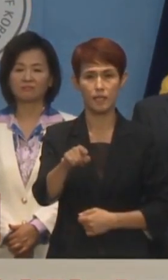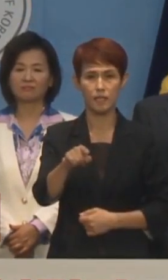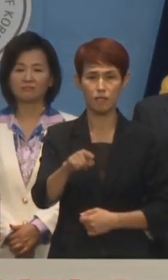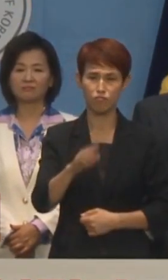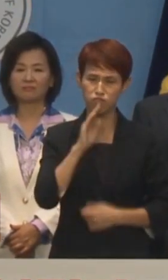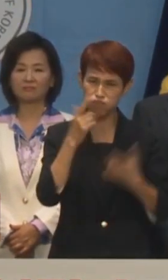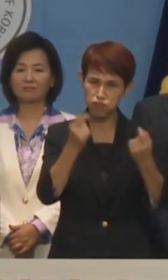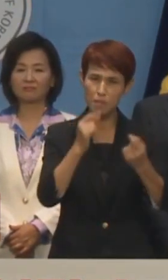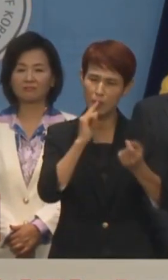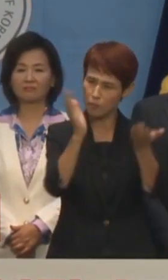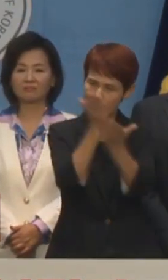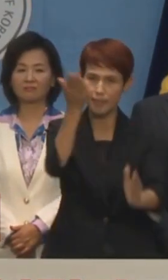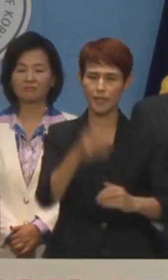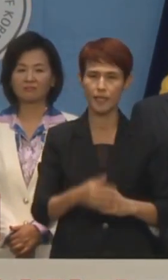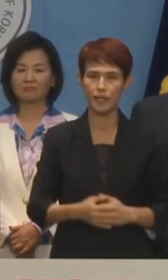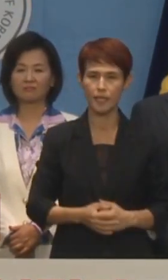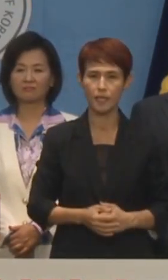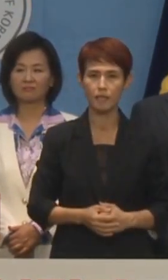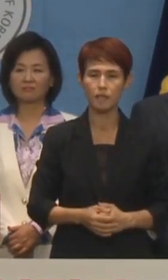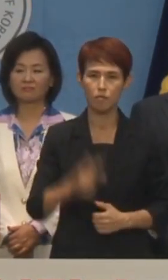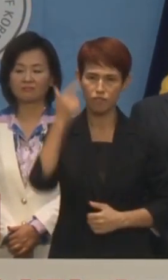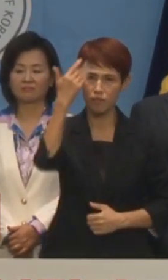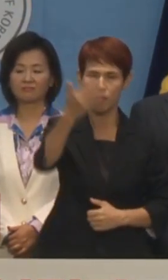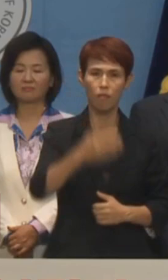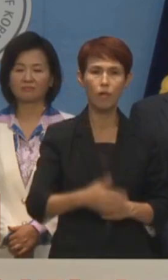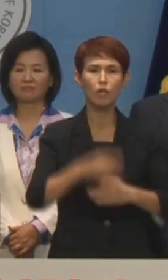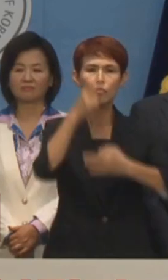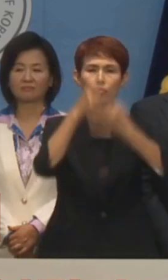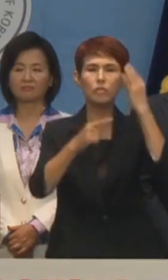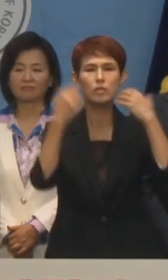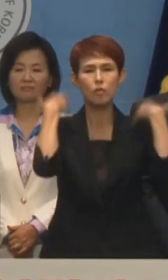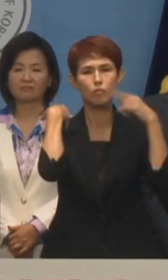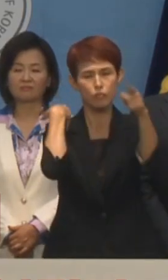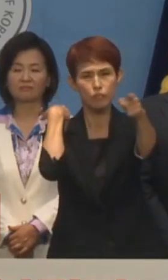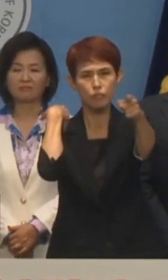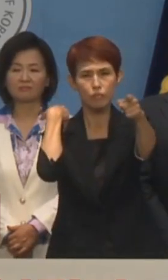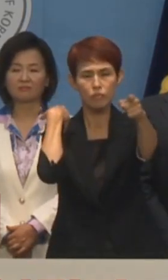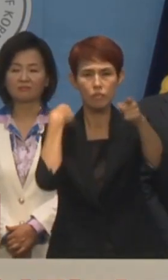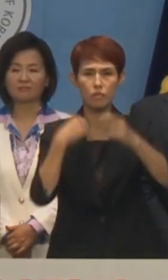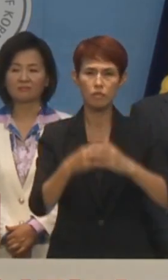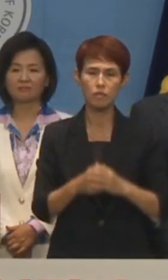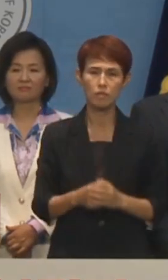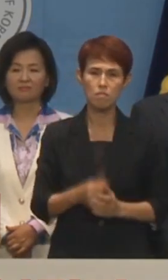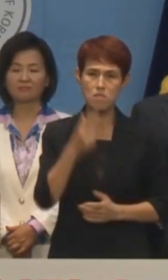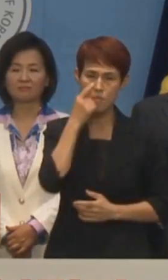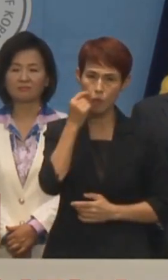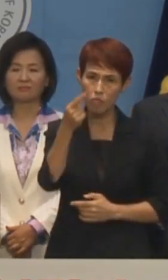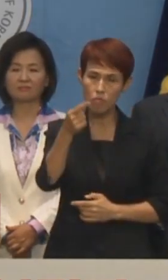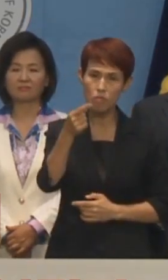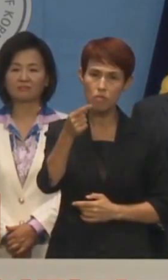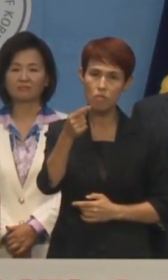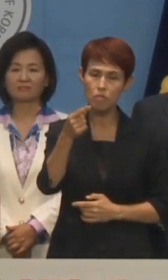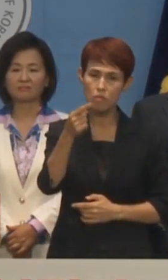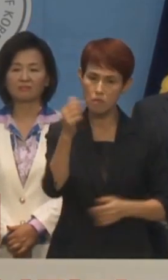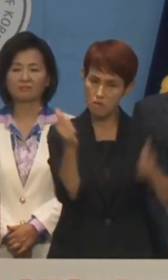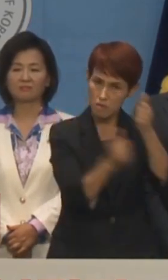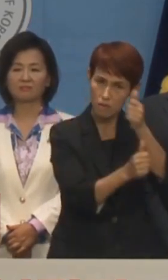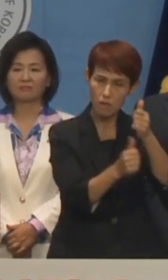뿐입니다. 단도직입적으로 묻습니다. 윤석열 정부는 제국주의 일본의 용산